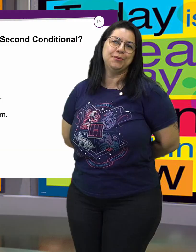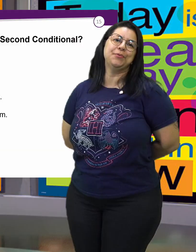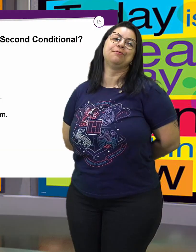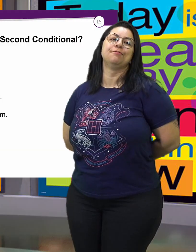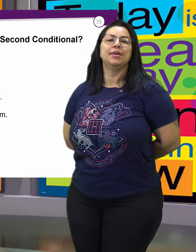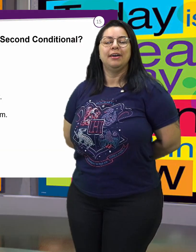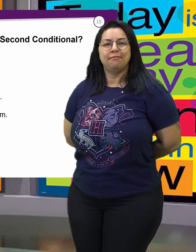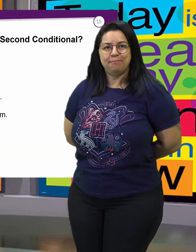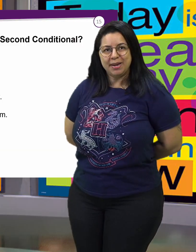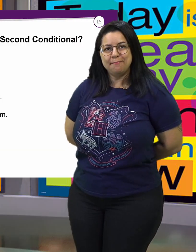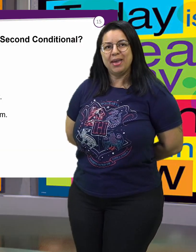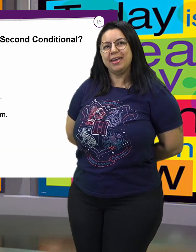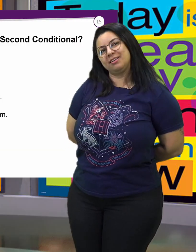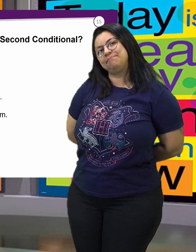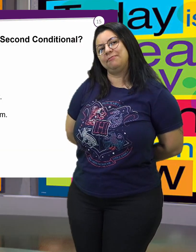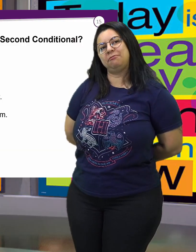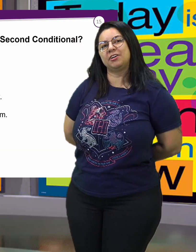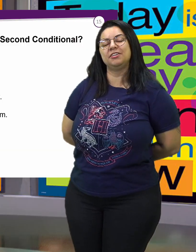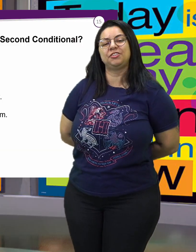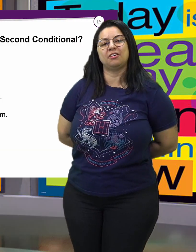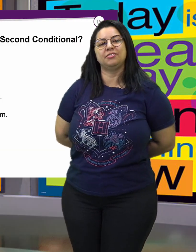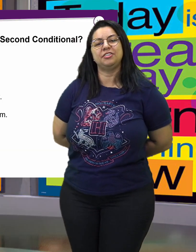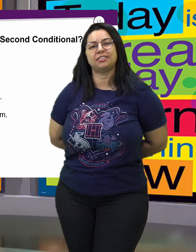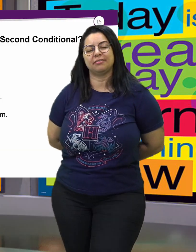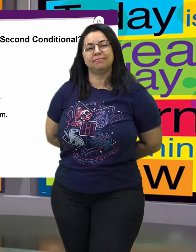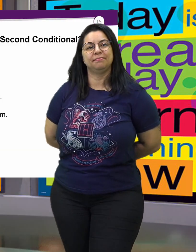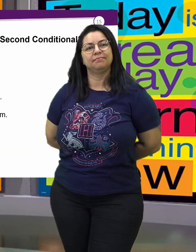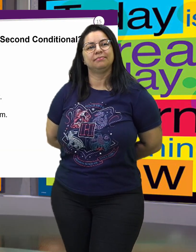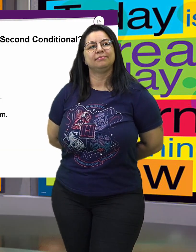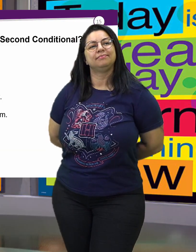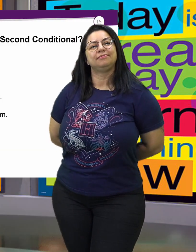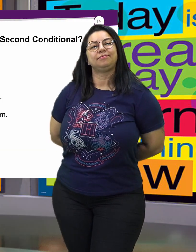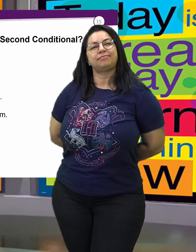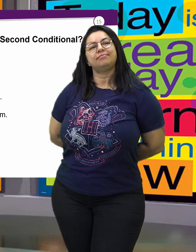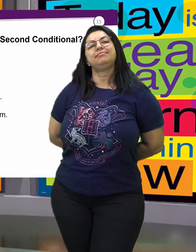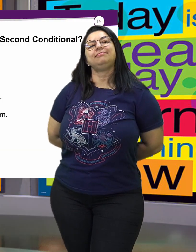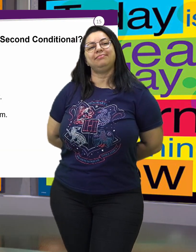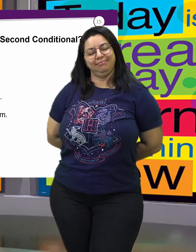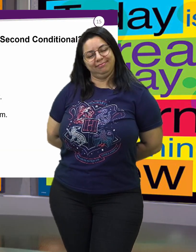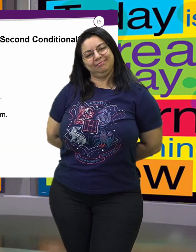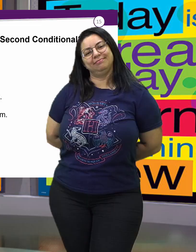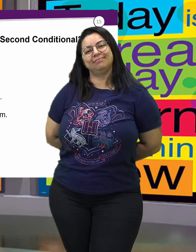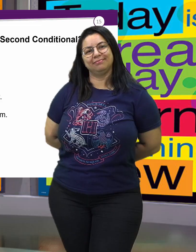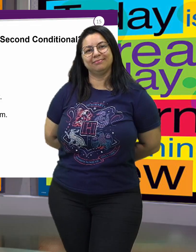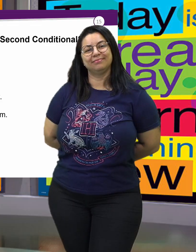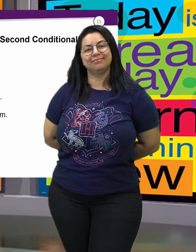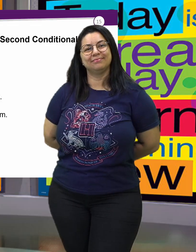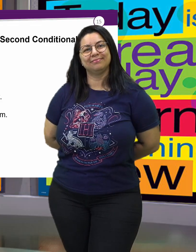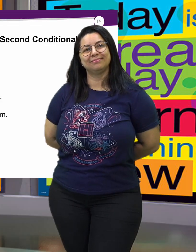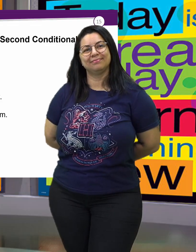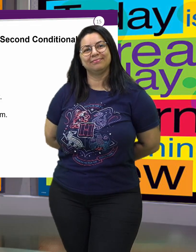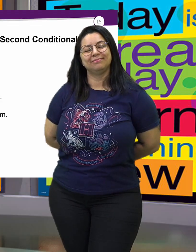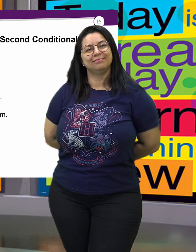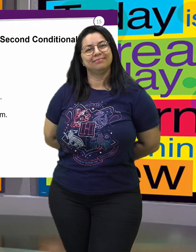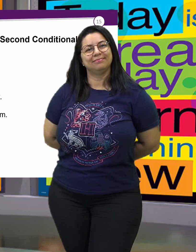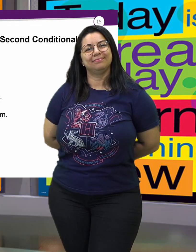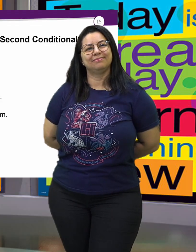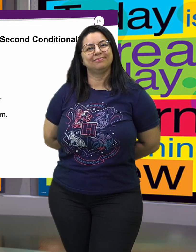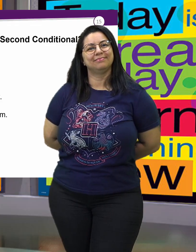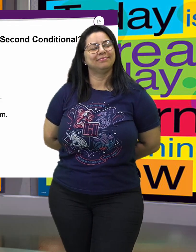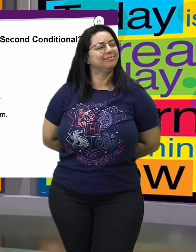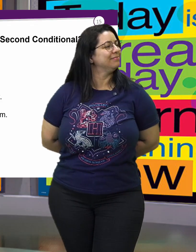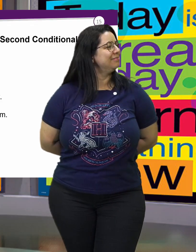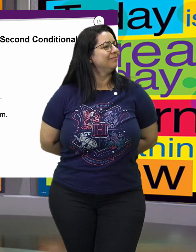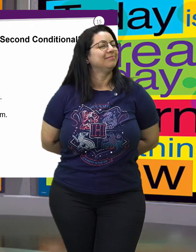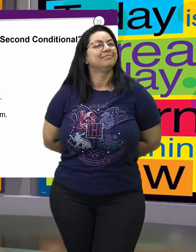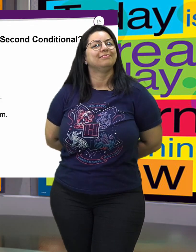é essa? É a primeira condicional. First condition. Se eu ganho, aí eu ganhar um videogame, eu brincarei